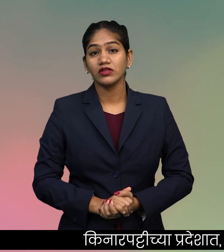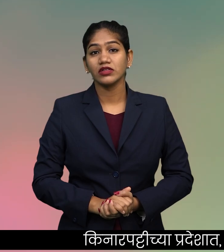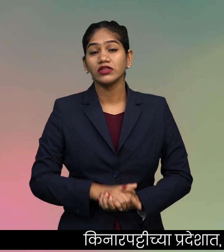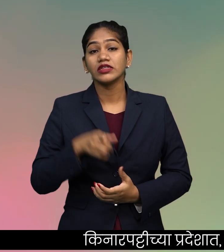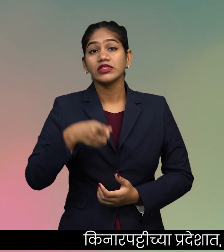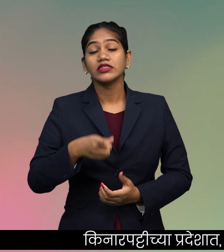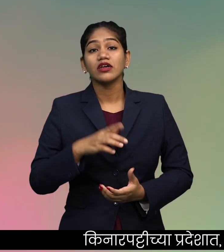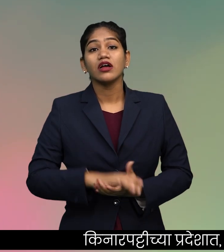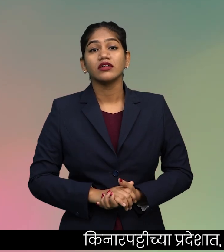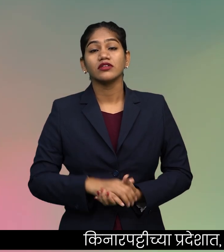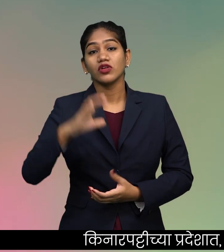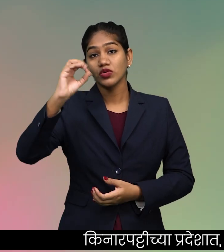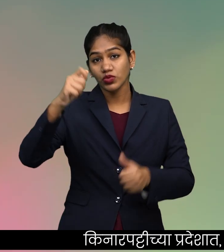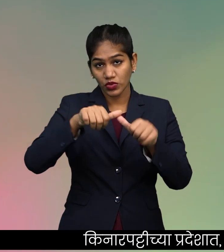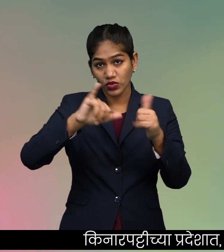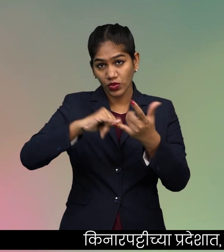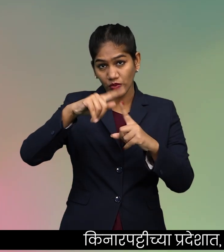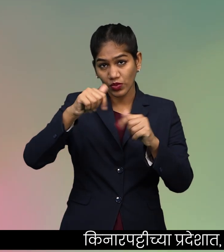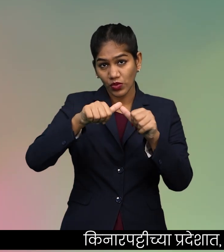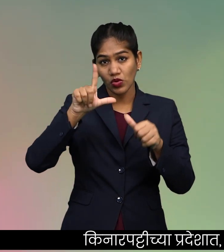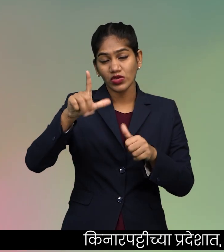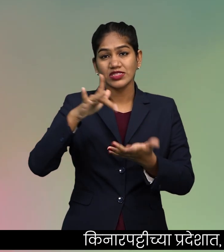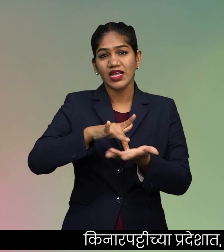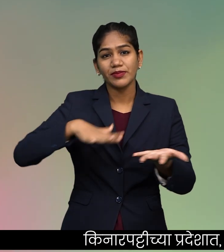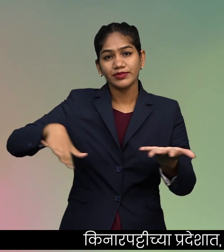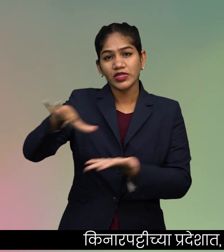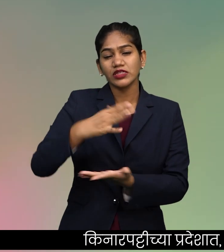किनारपट्टीच्या प्रदेशात नद्यांच्या गोड्या पाण्याच्या प्रवाहाद्वारे